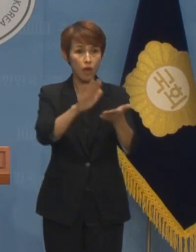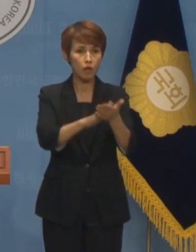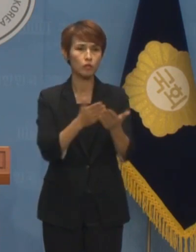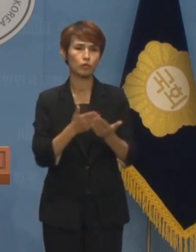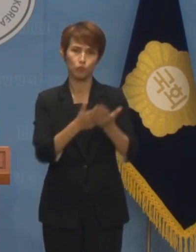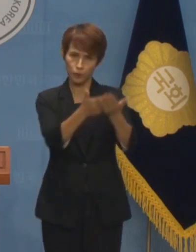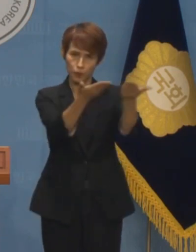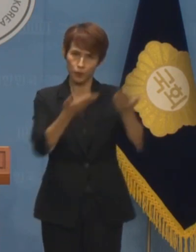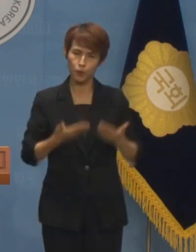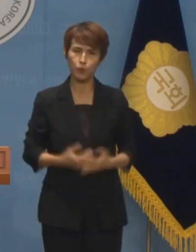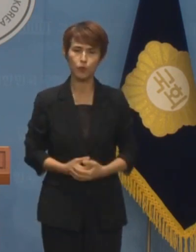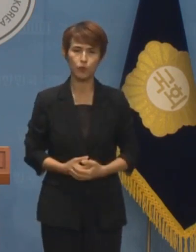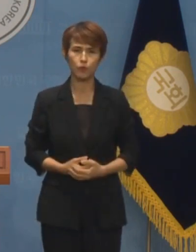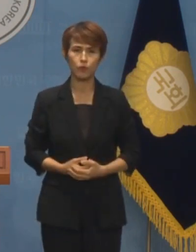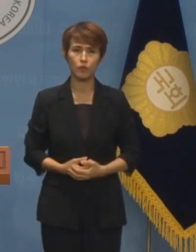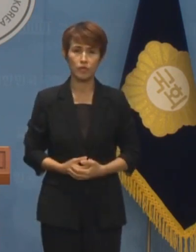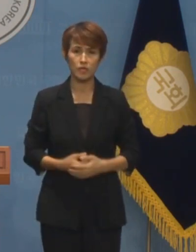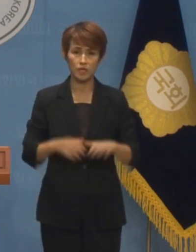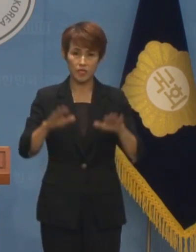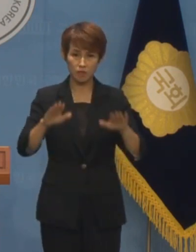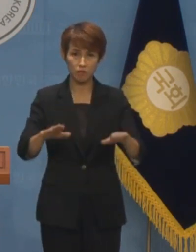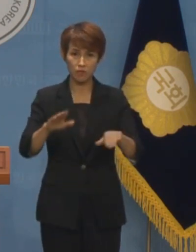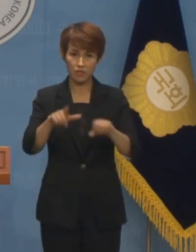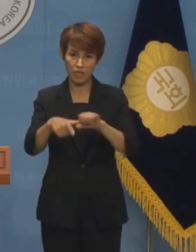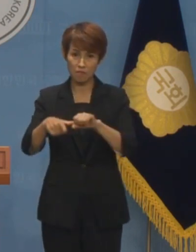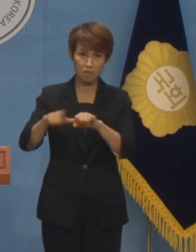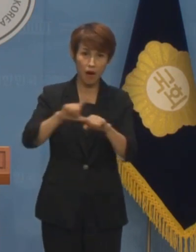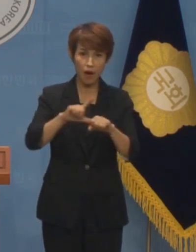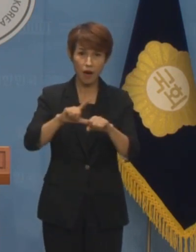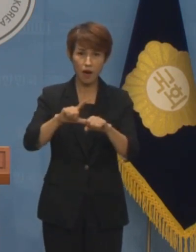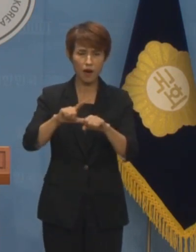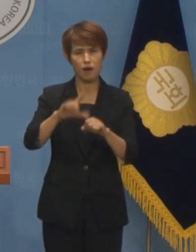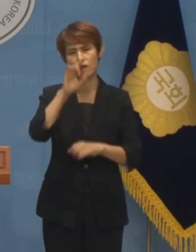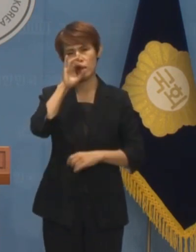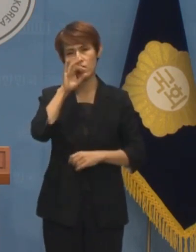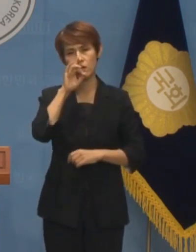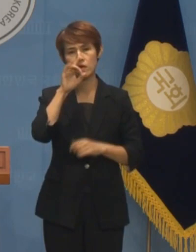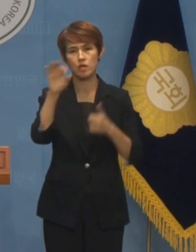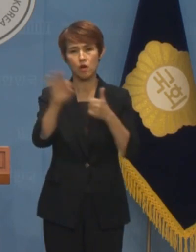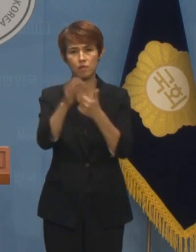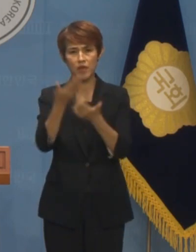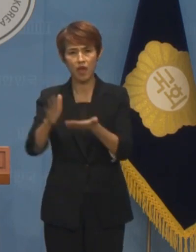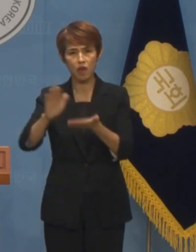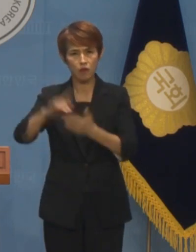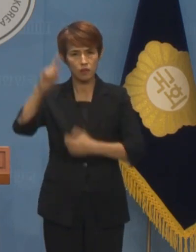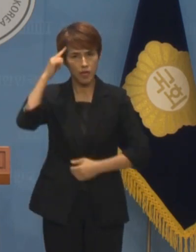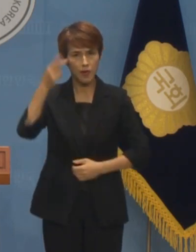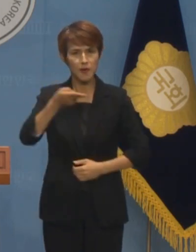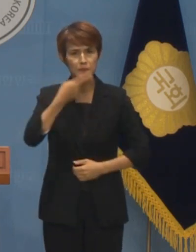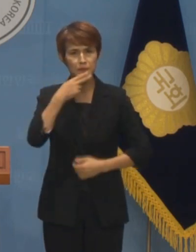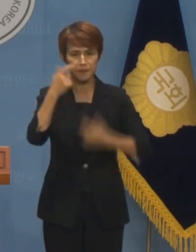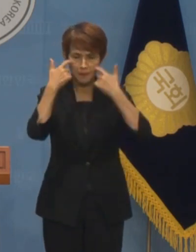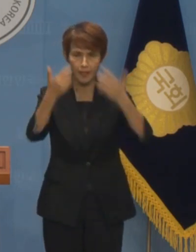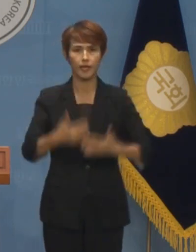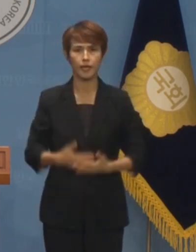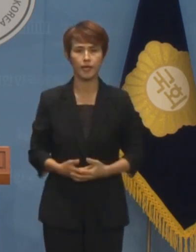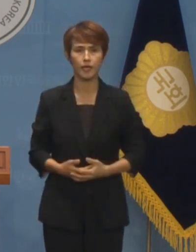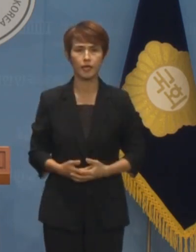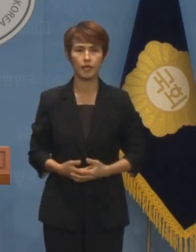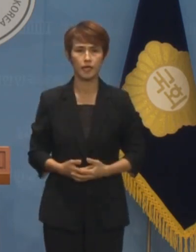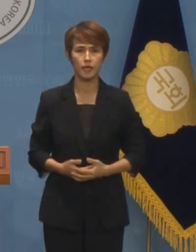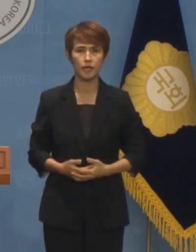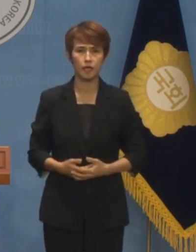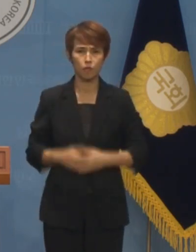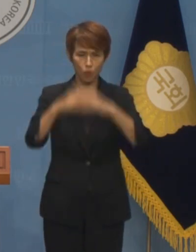제출하십시오. 이 시기를 넘긴다면 그것은 연금개혁에 대한 의지가 없다는 것이고 그동안